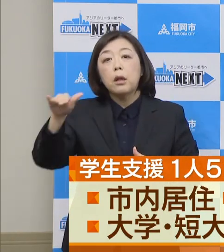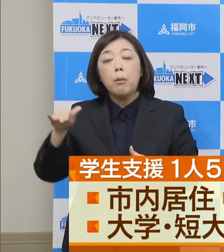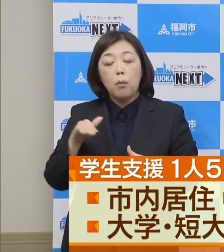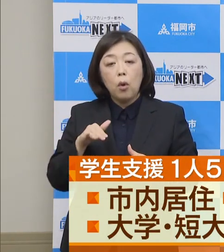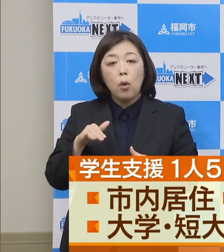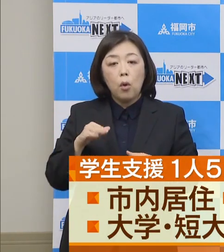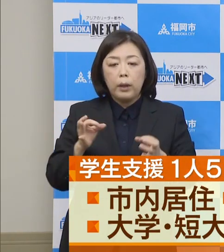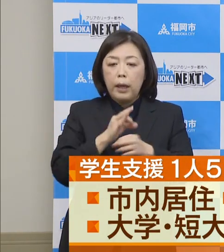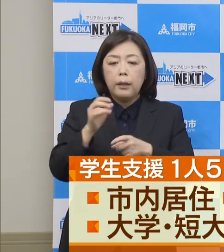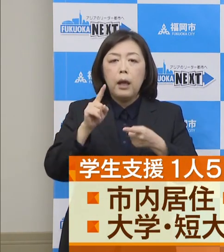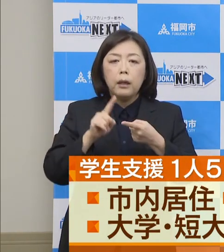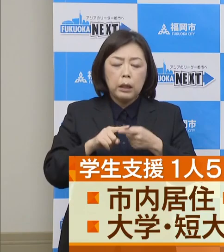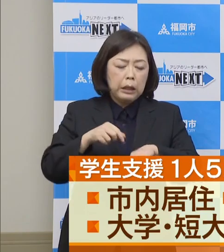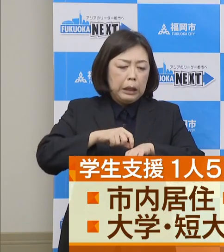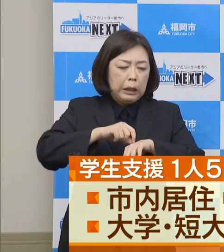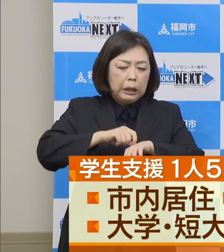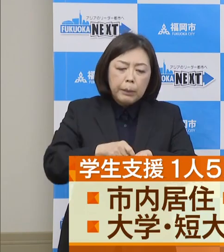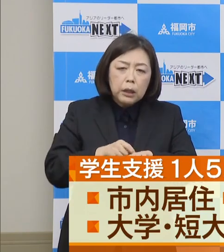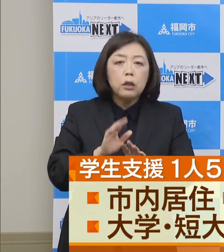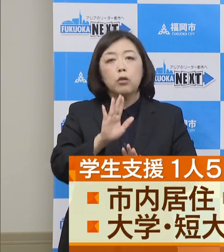に5万円が支給されます